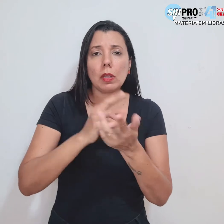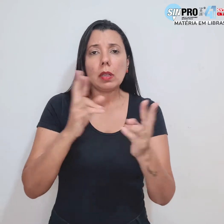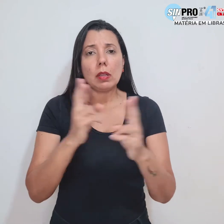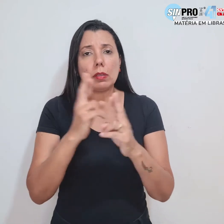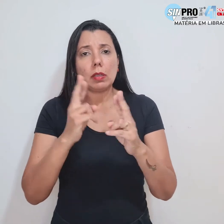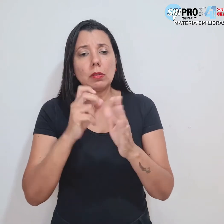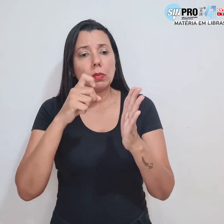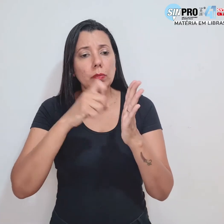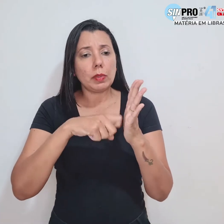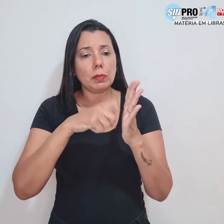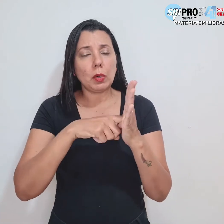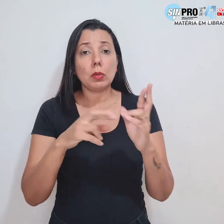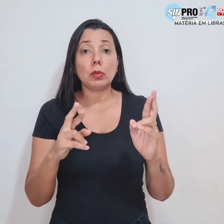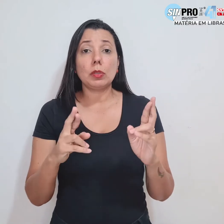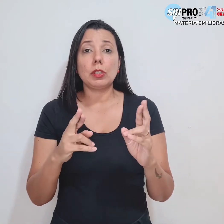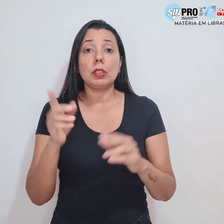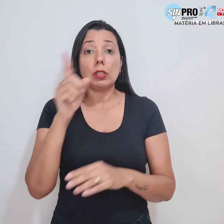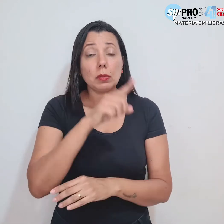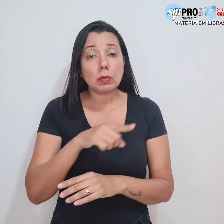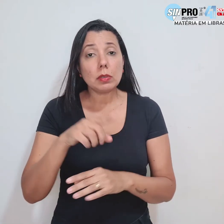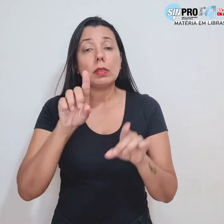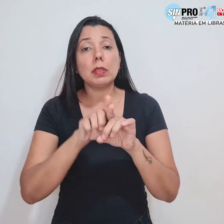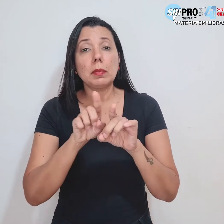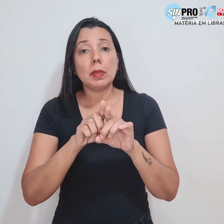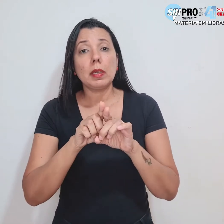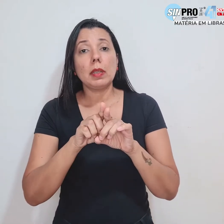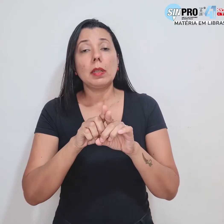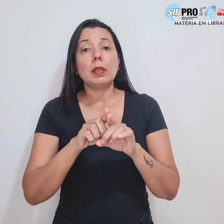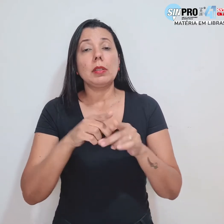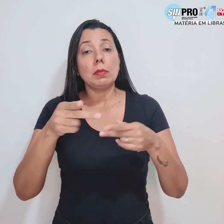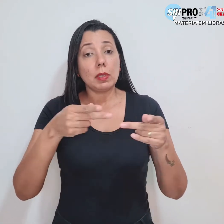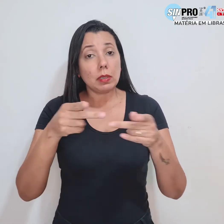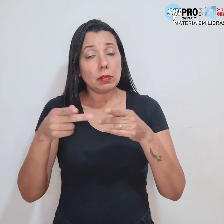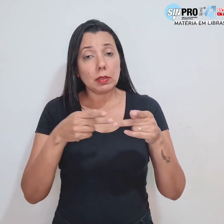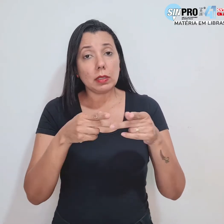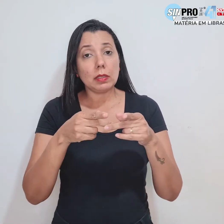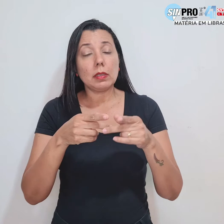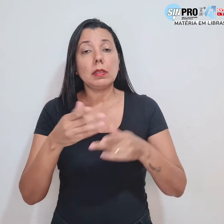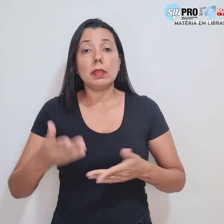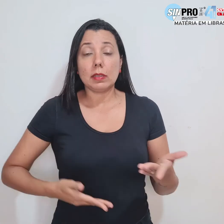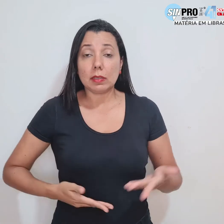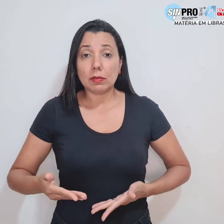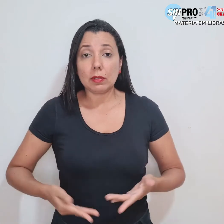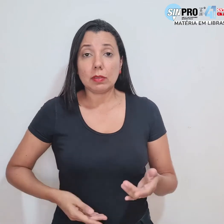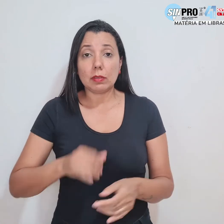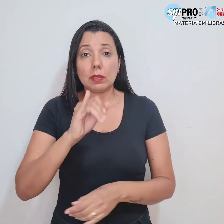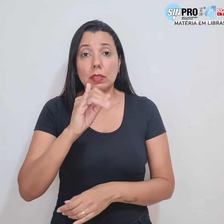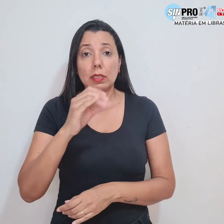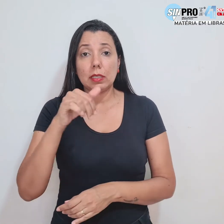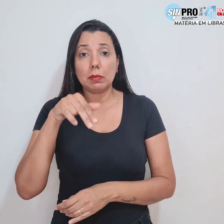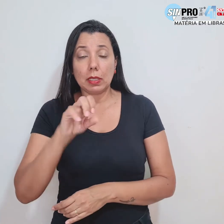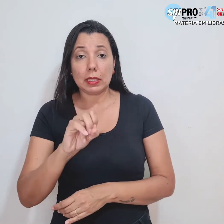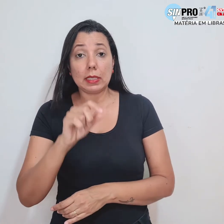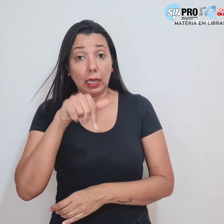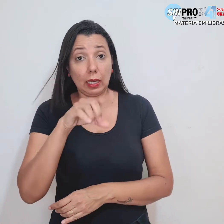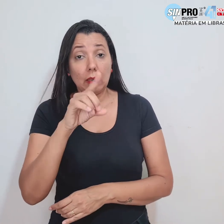entre elas o Imposto sobre Circulação de Mercadorias e Serviços, o ICMS. No Distrito Federal, por